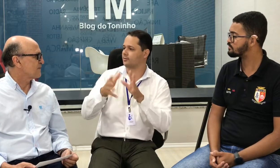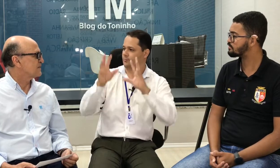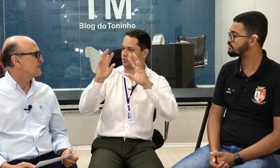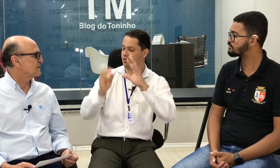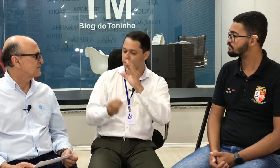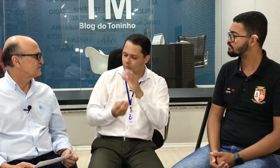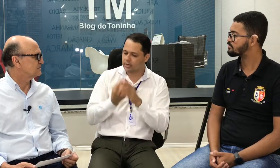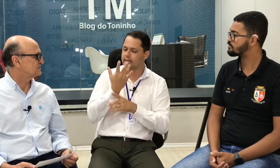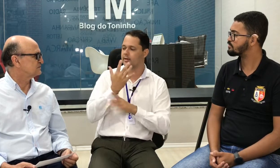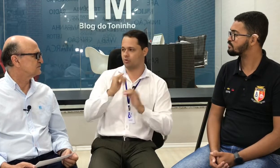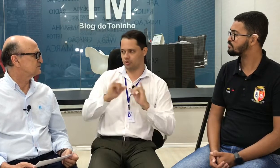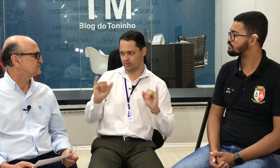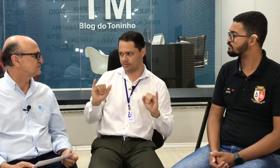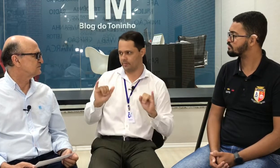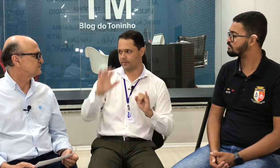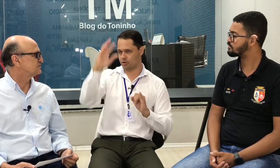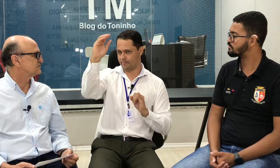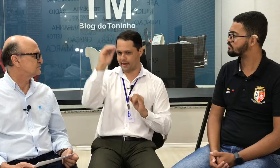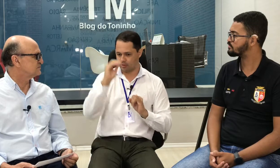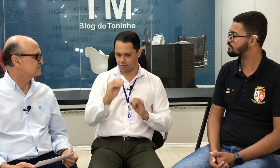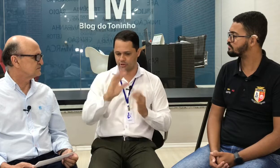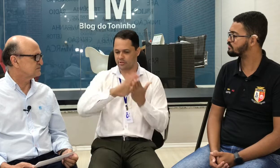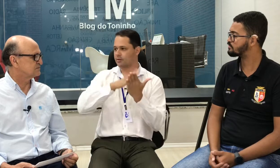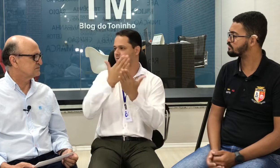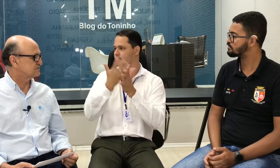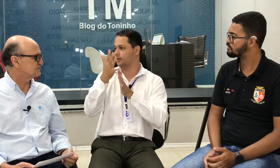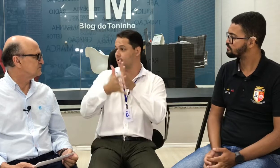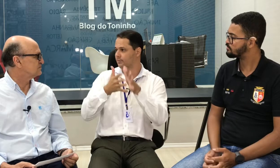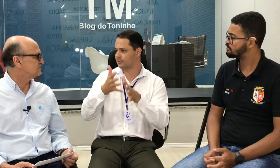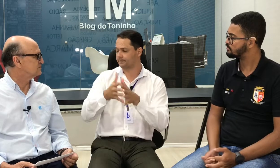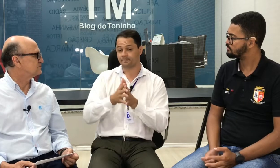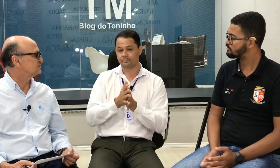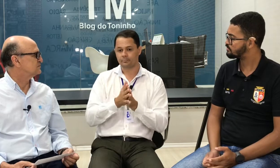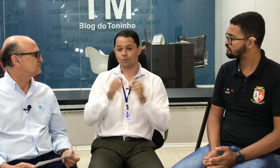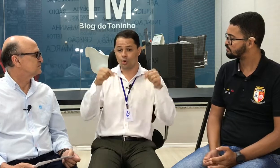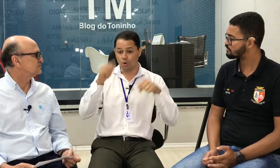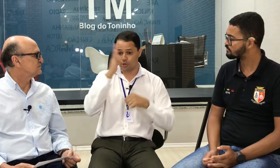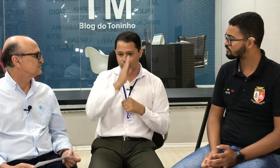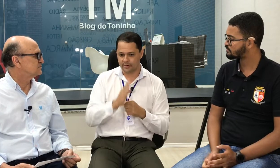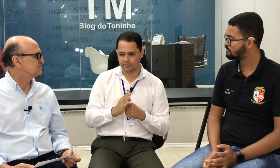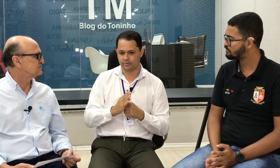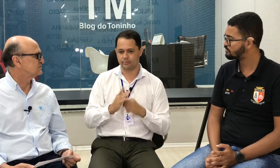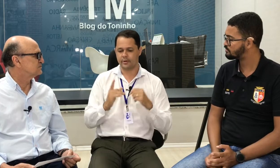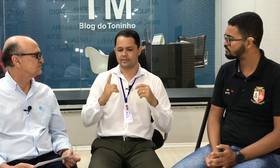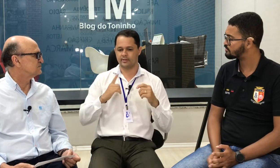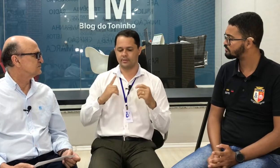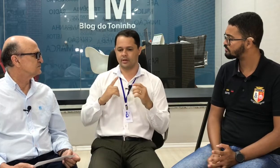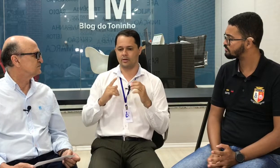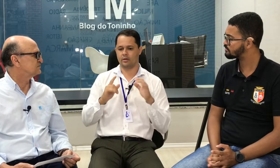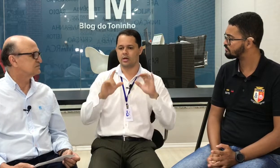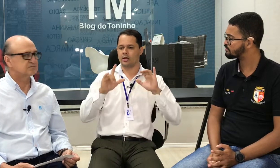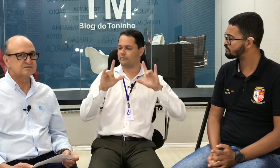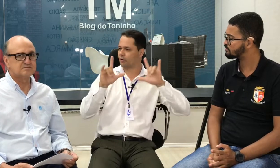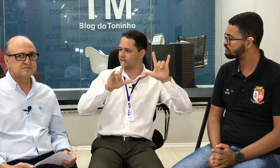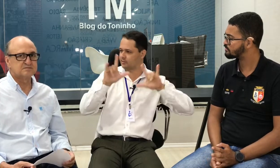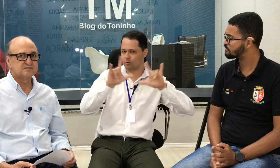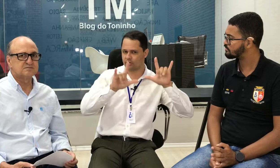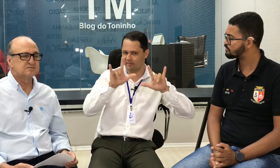gente não cria notícia, a gente pega a notícia e traduz ela em Libras. Hoje no Brasil, você tem informação no TV